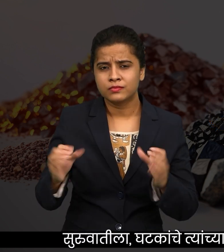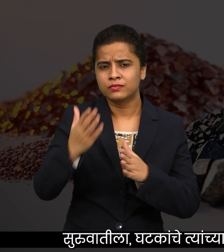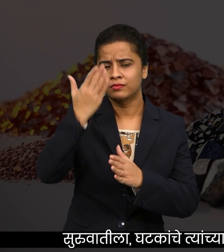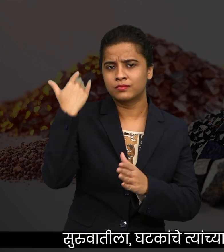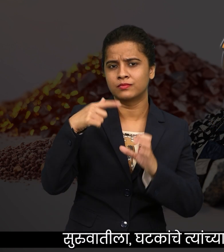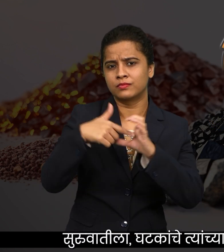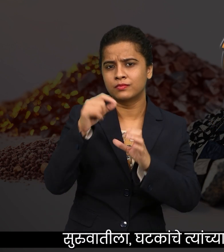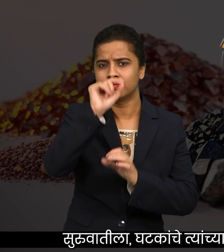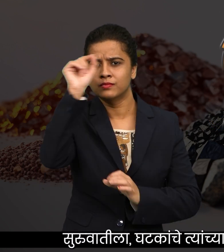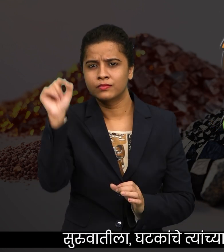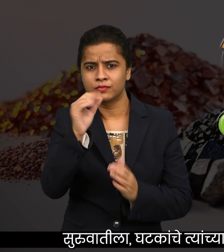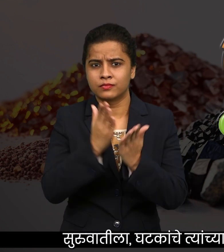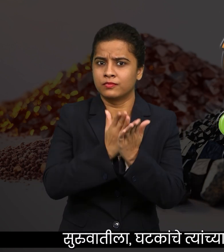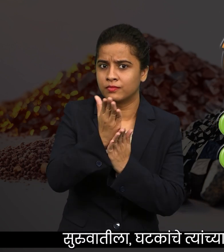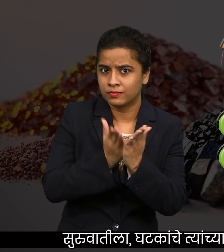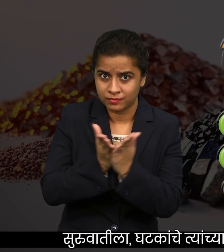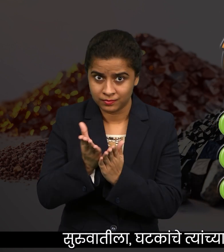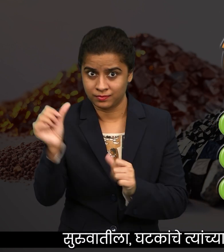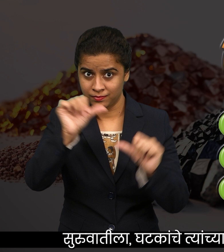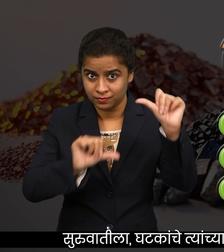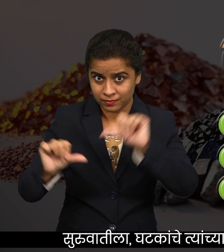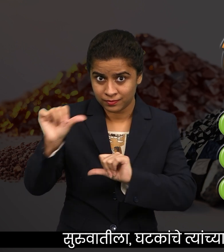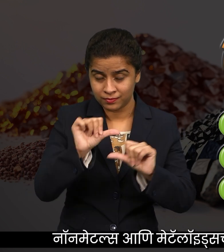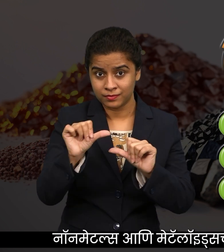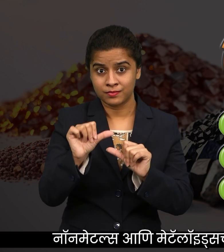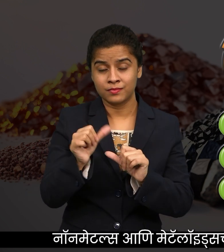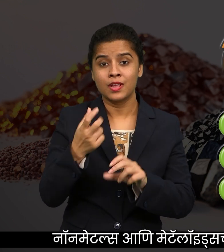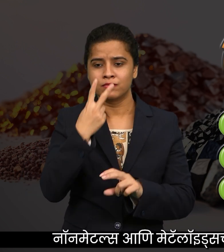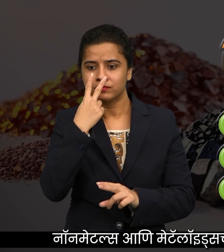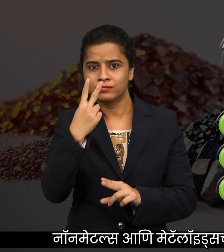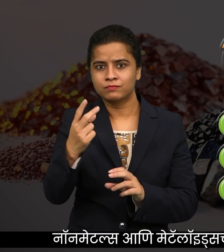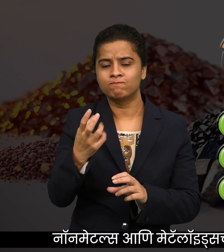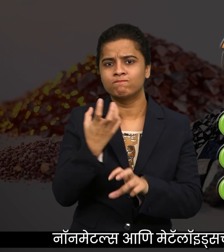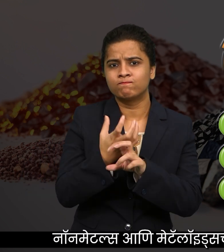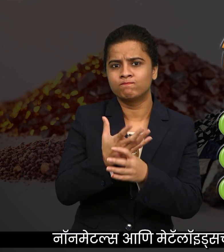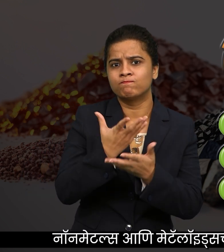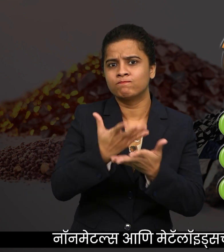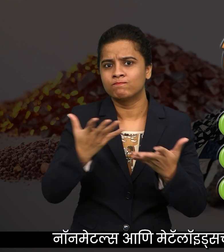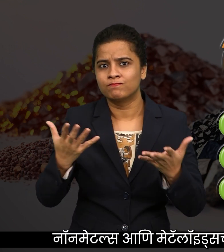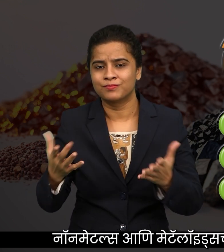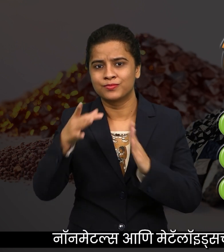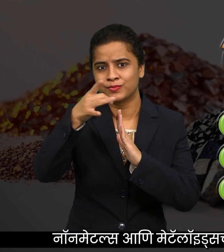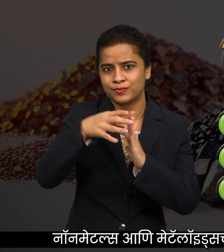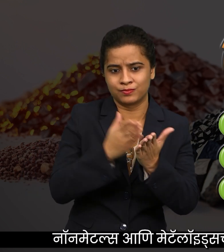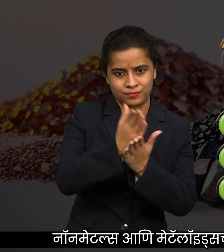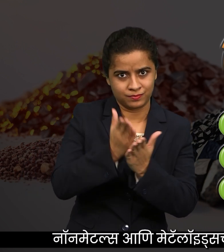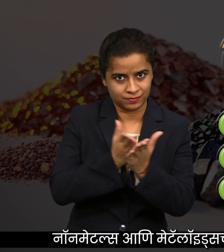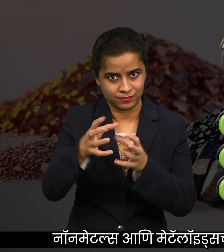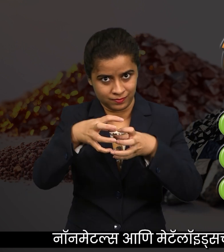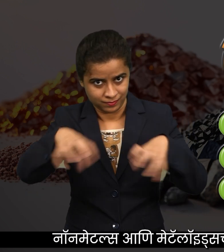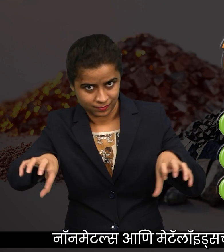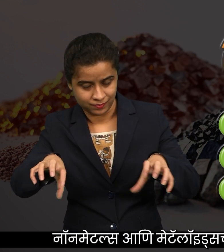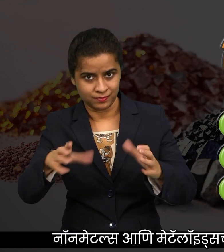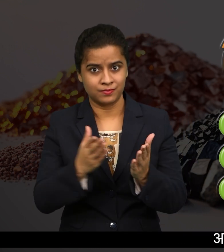सुरुवातीला घटकांचे त्यांच्या रासायनिक आणि भौतिक गुणधर्मानुसार धातू, नॉन मेटल्स आणि मेटलॉइड्सच्या प्रकारांमध्ये वर्गीकरण केले गेले